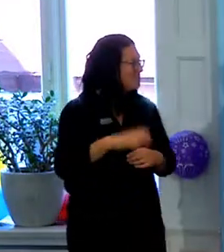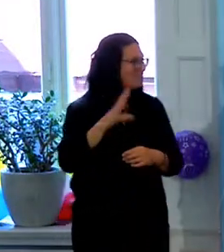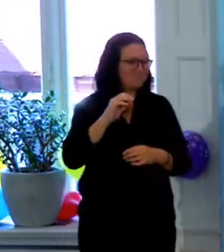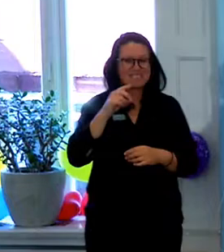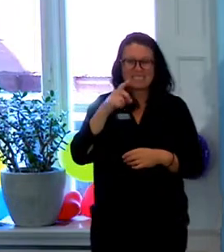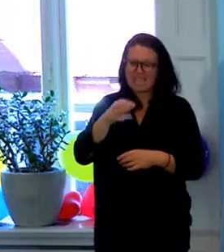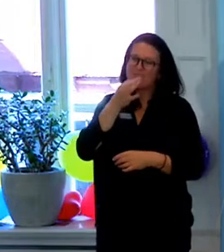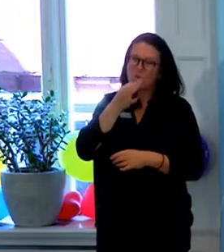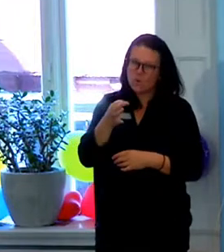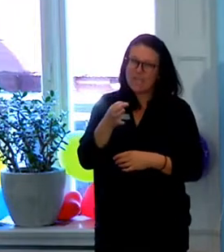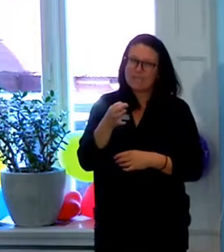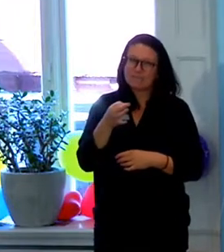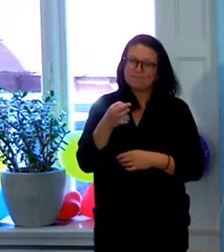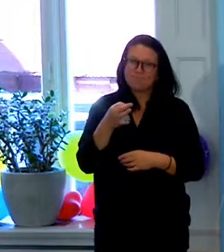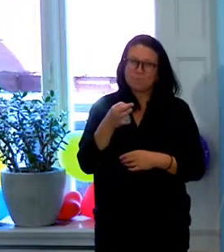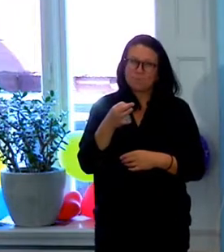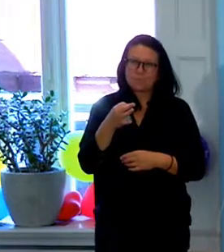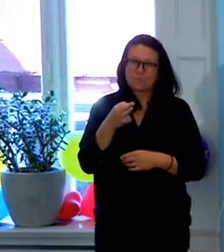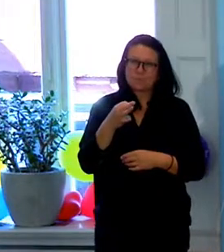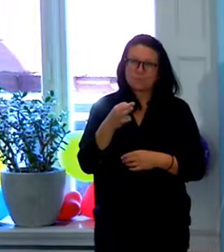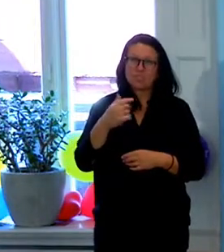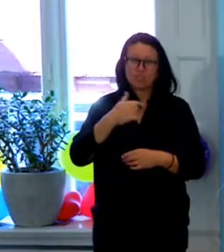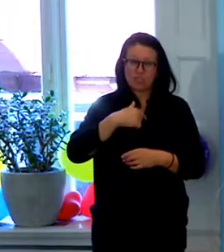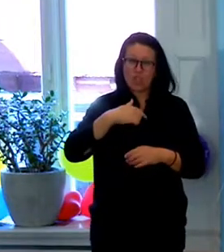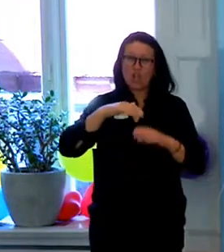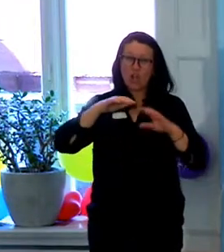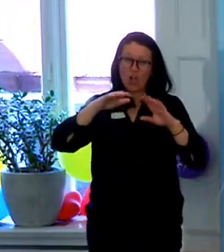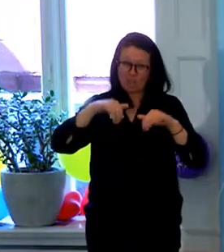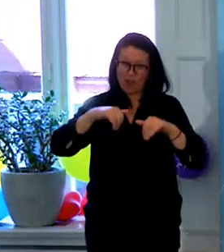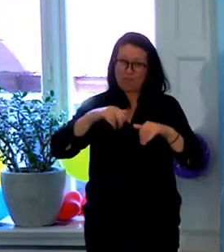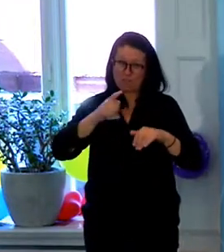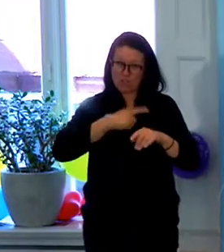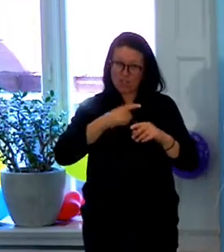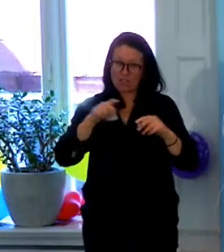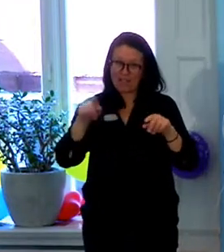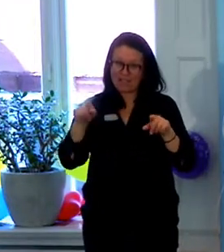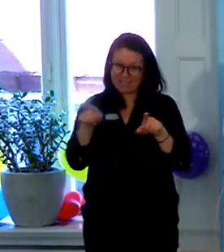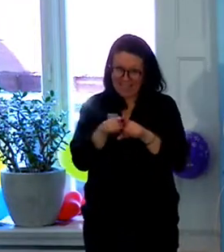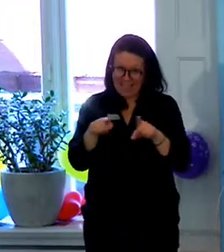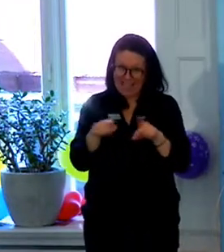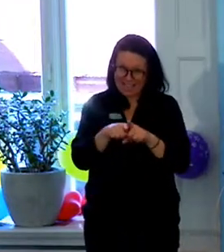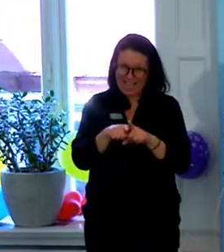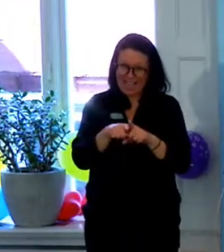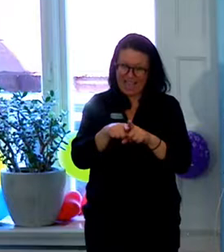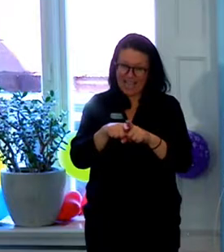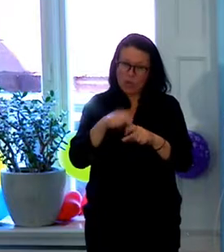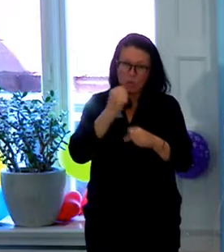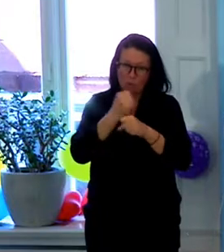en fråga som jag har varit i väldigt nära kontakt med. Och som den här